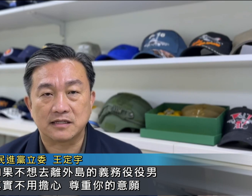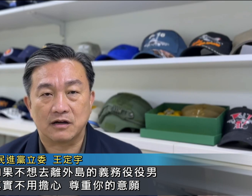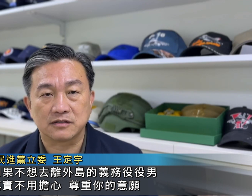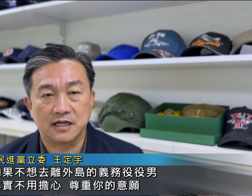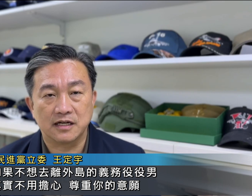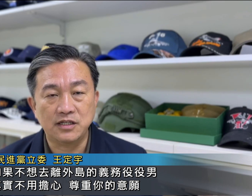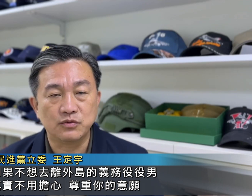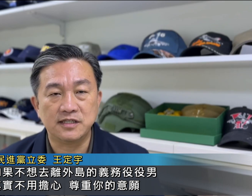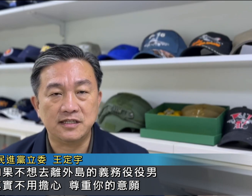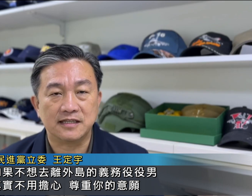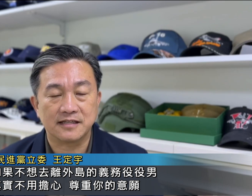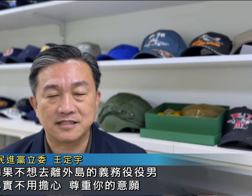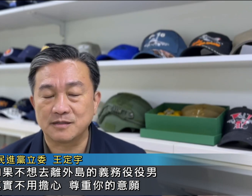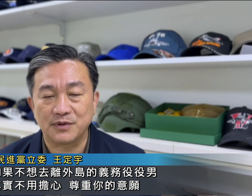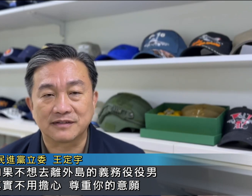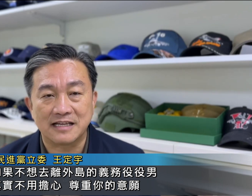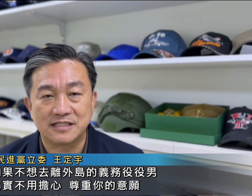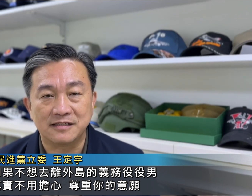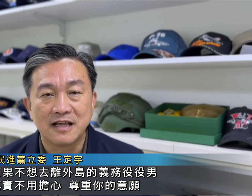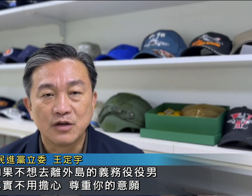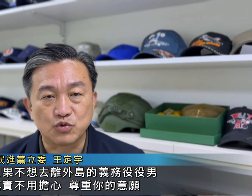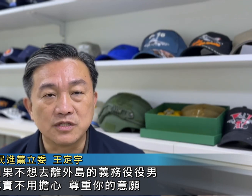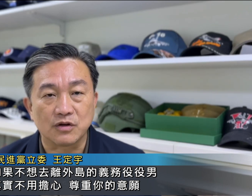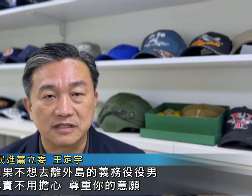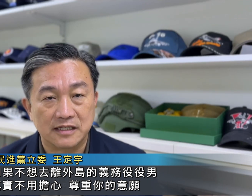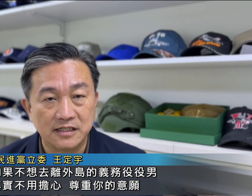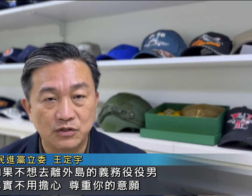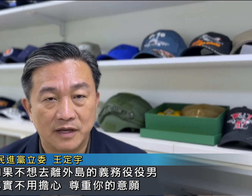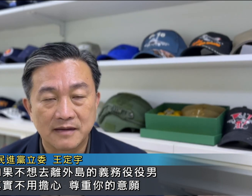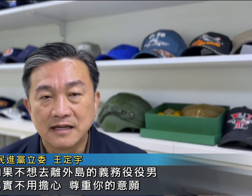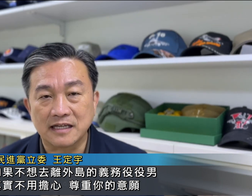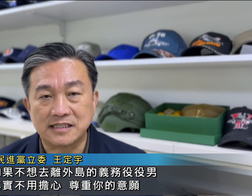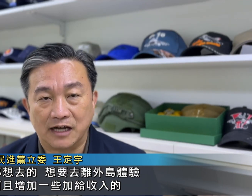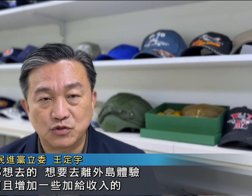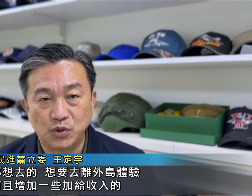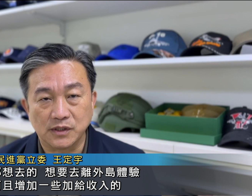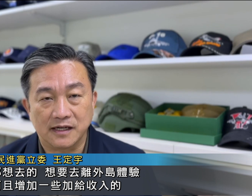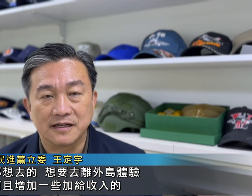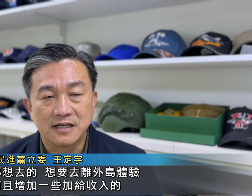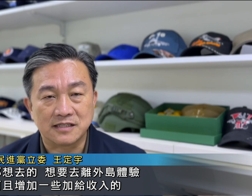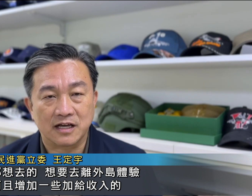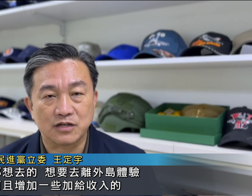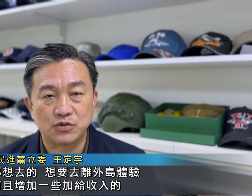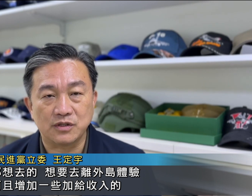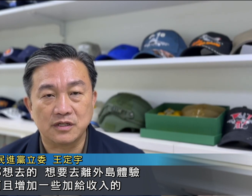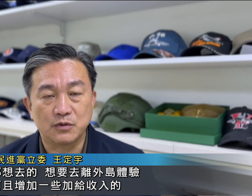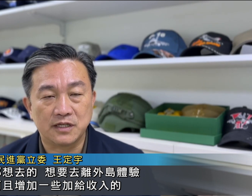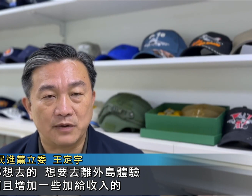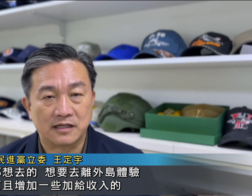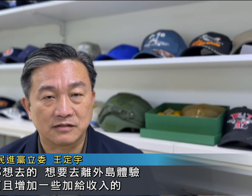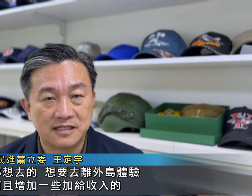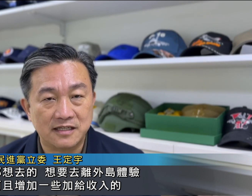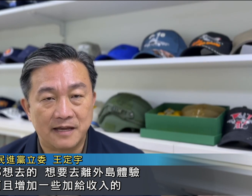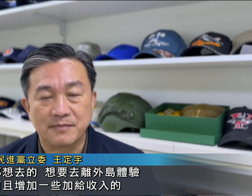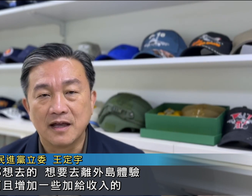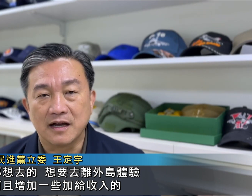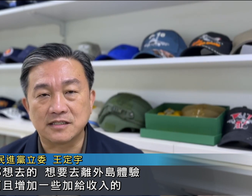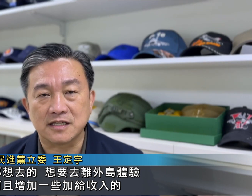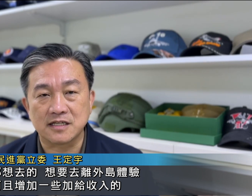的义务役役男，其实不用担心。尊重你的意愿，那想去的，想要去离外岛体验，而且增加